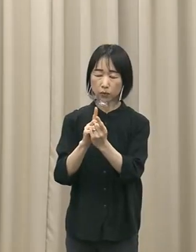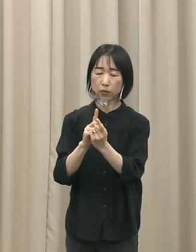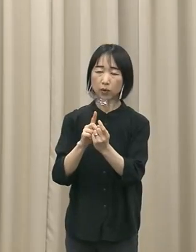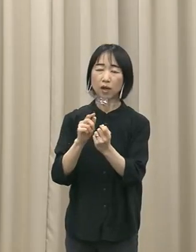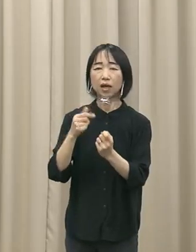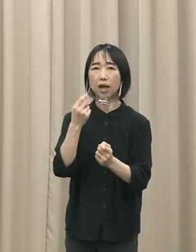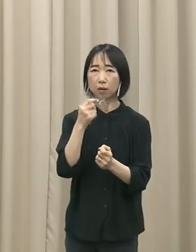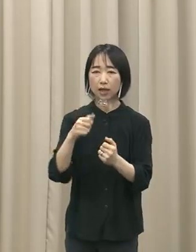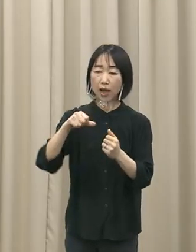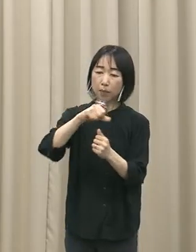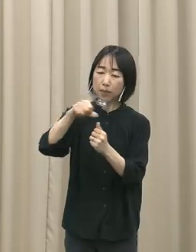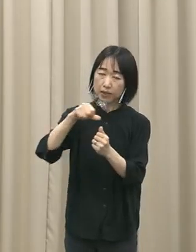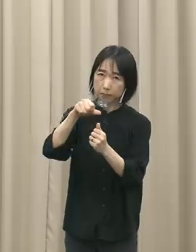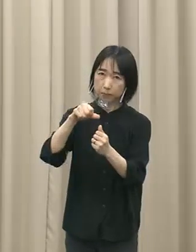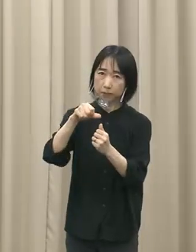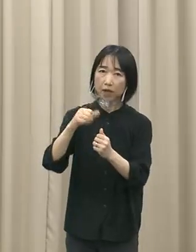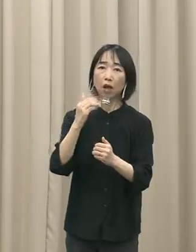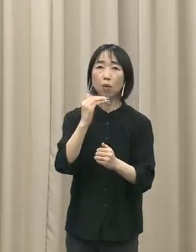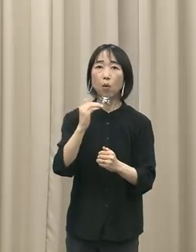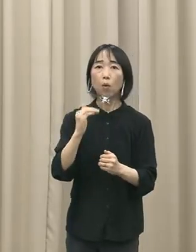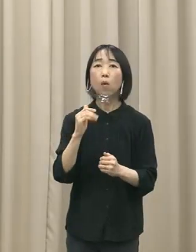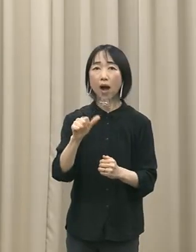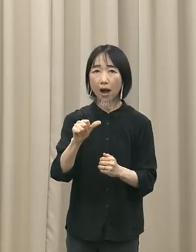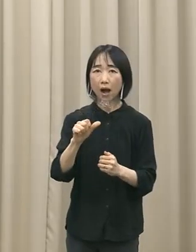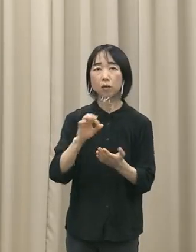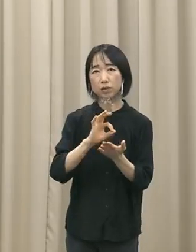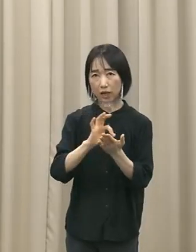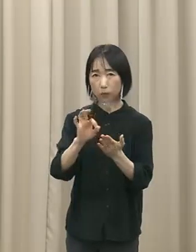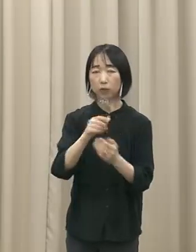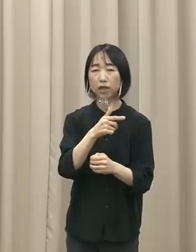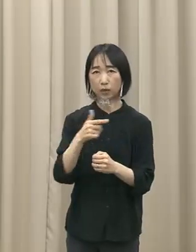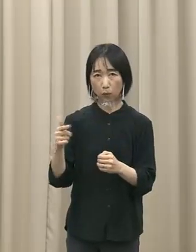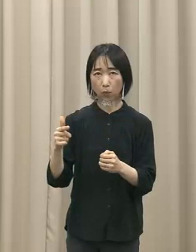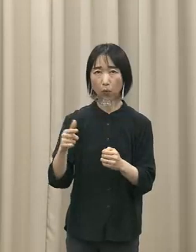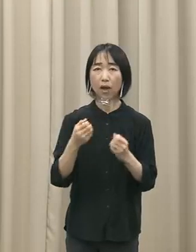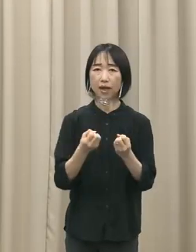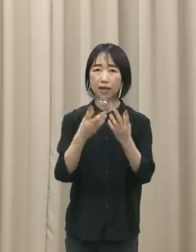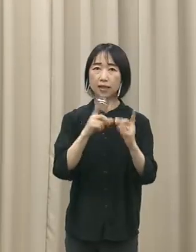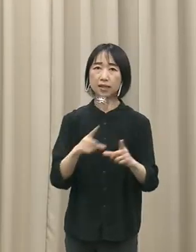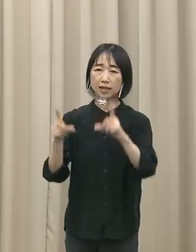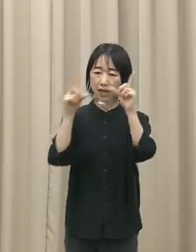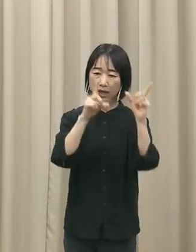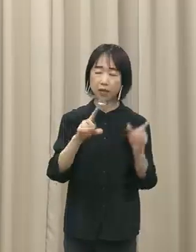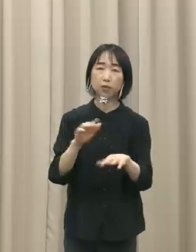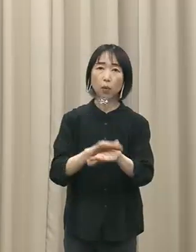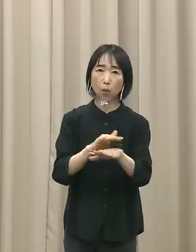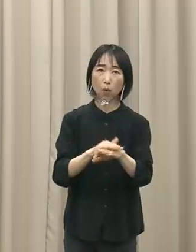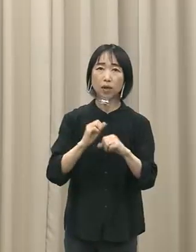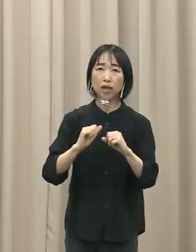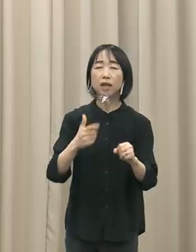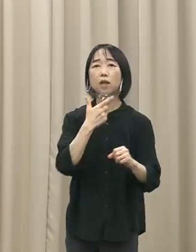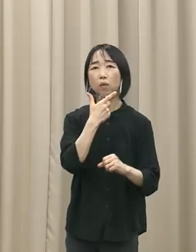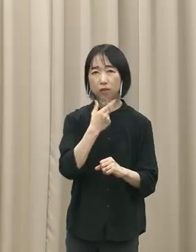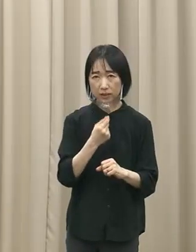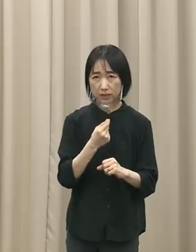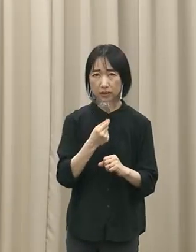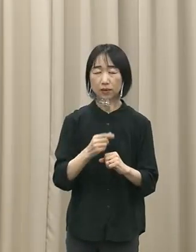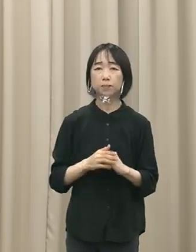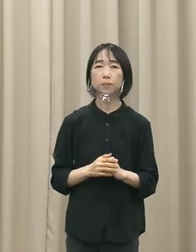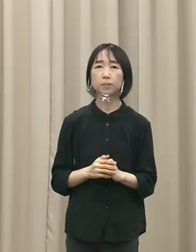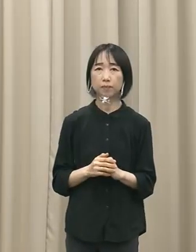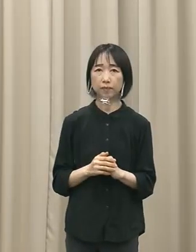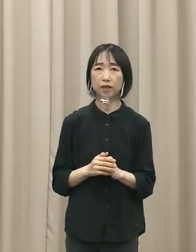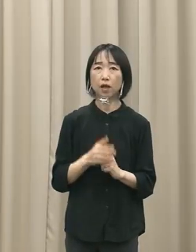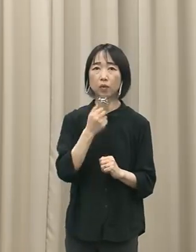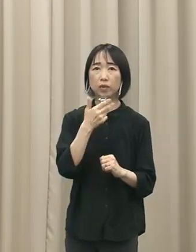アを利用するなど、新しい生活様式を実施していただきますようお願いを申し上げます。副